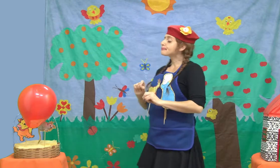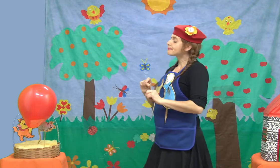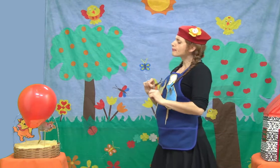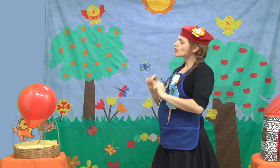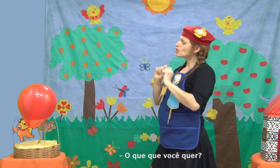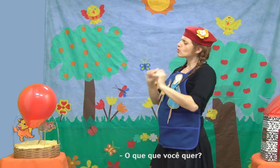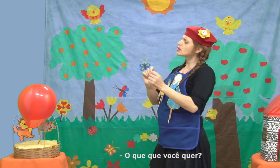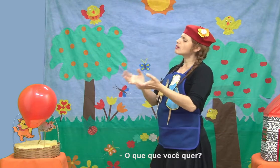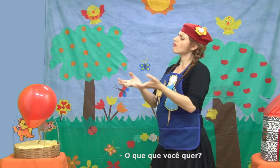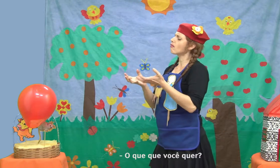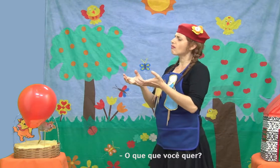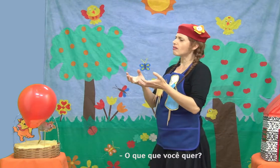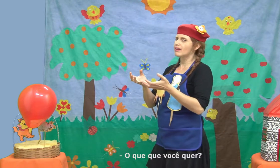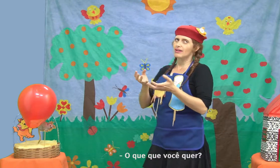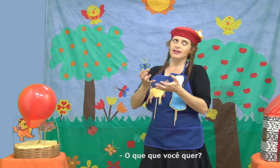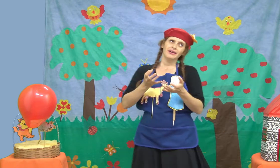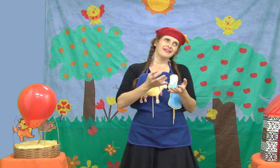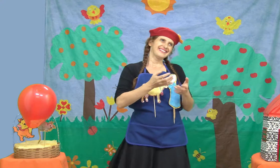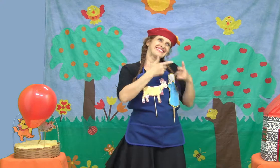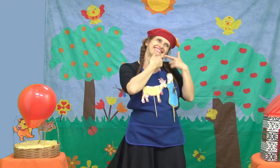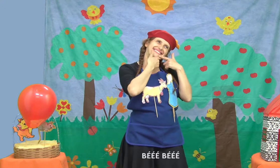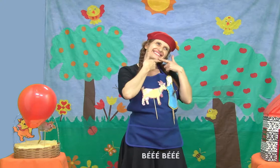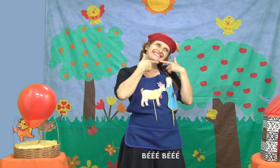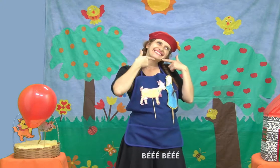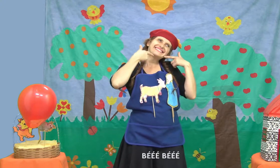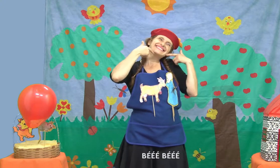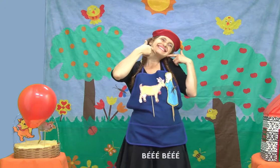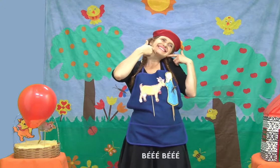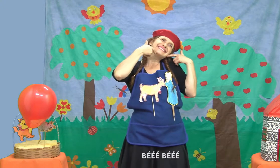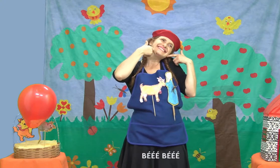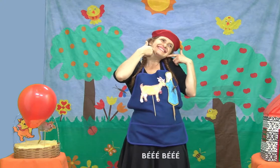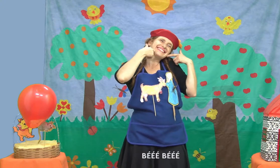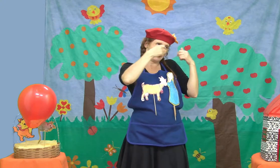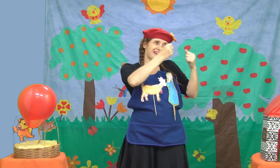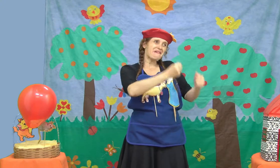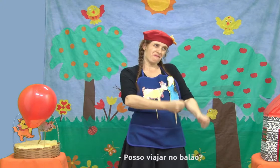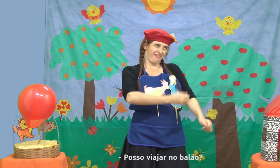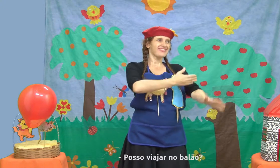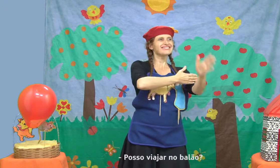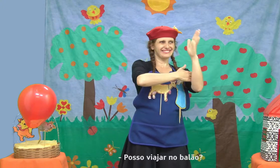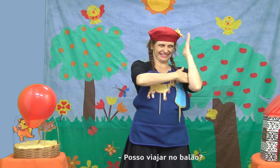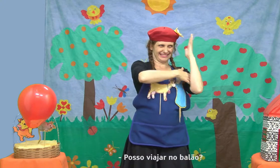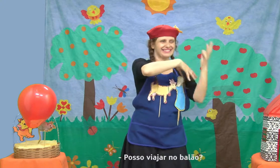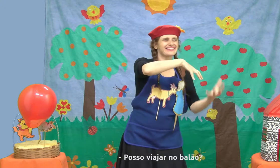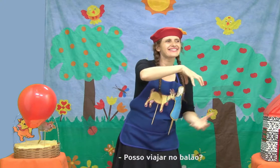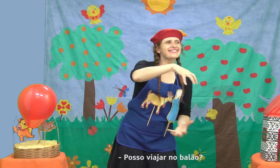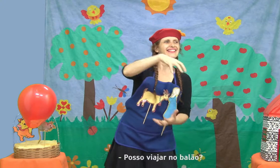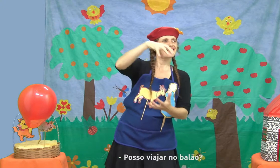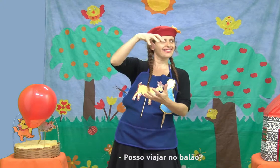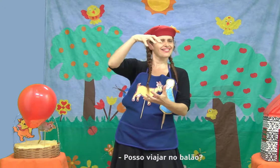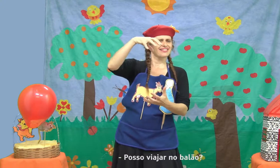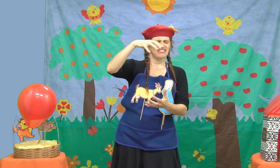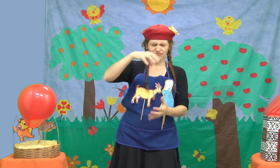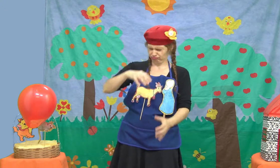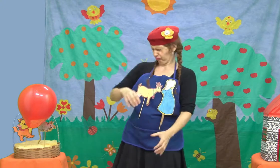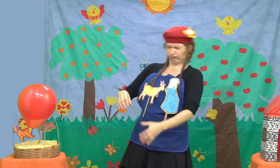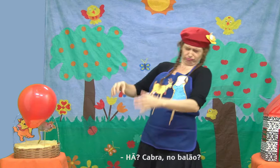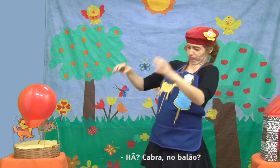o que você quer né eu posso viajar não valeu a